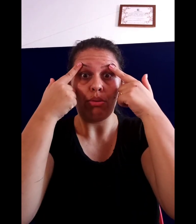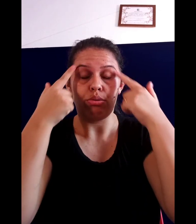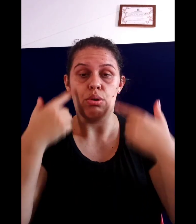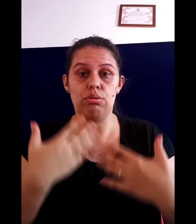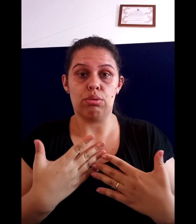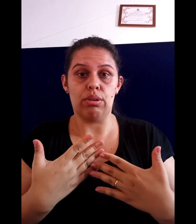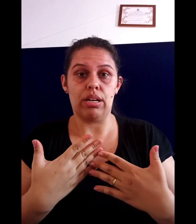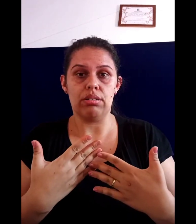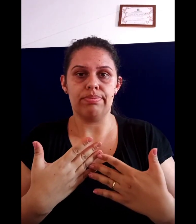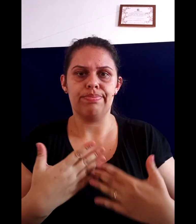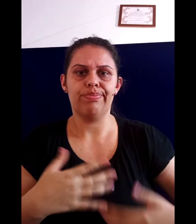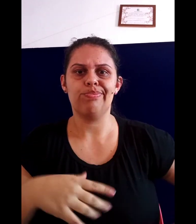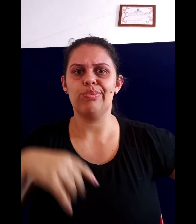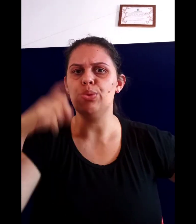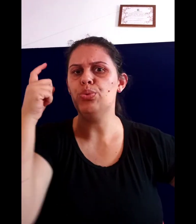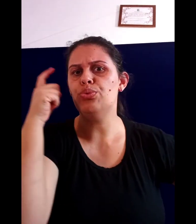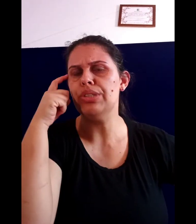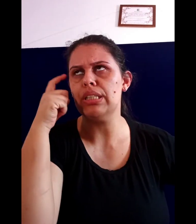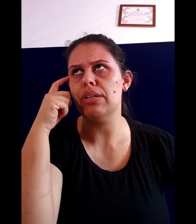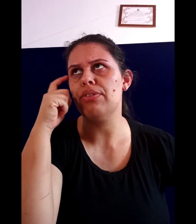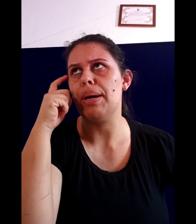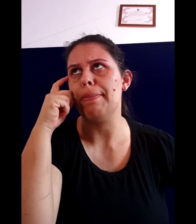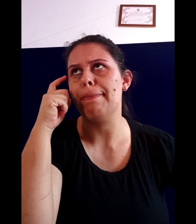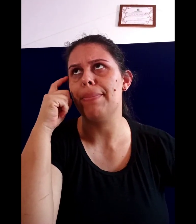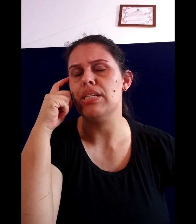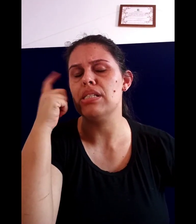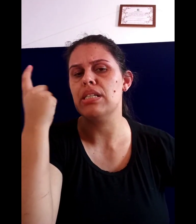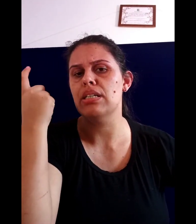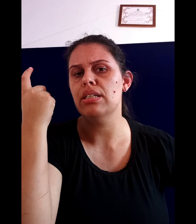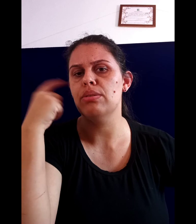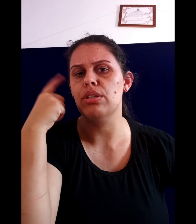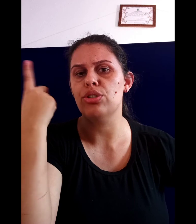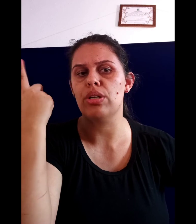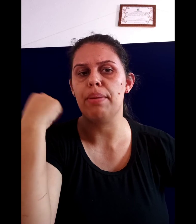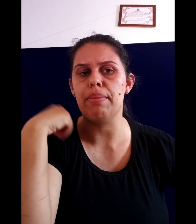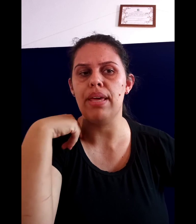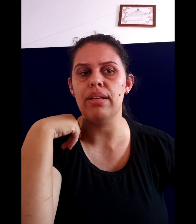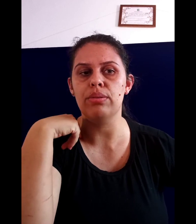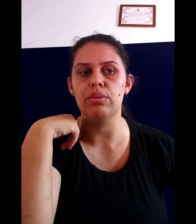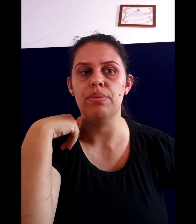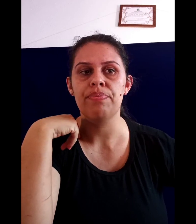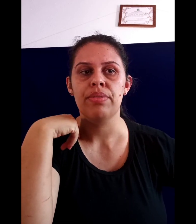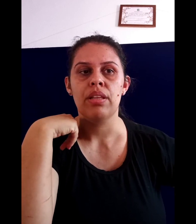os olhos, colocar dúvida, né? Ficar pensando, questionamento,